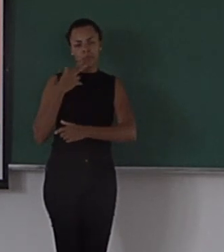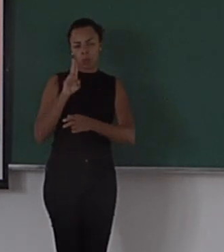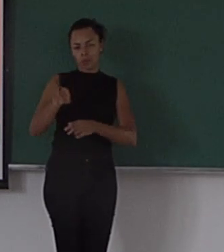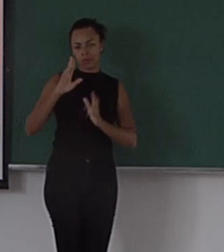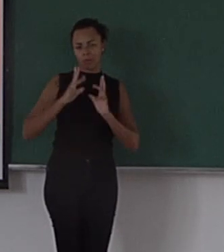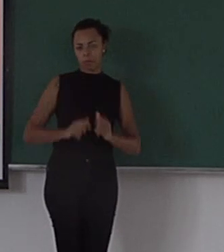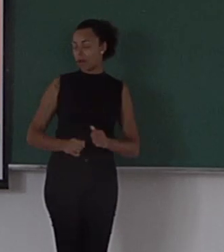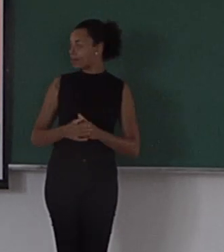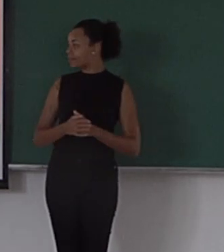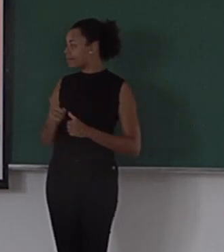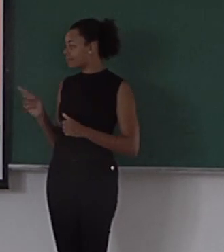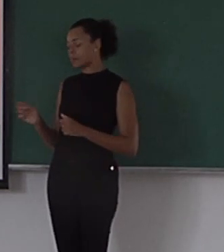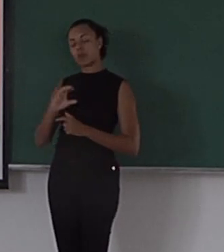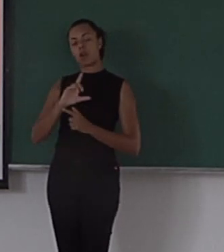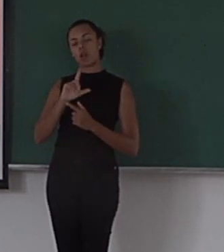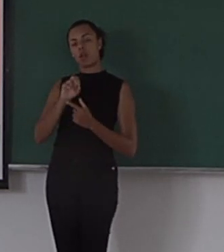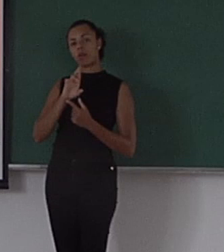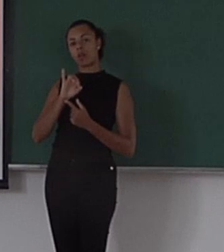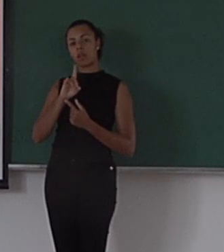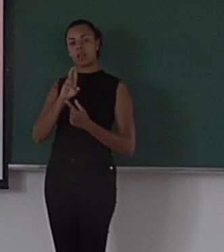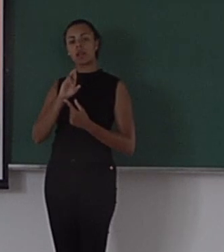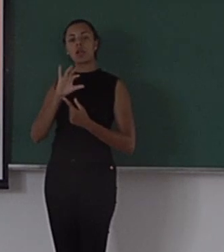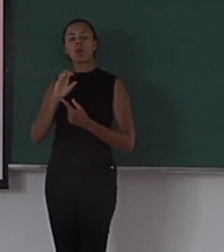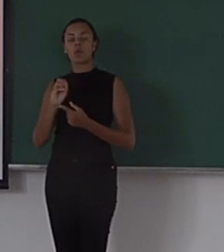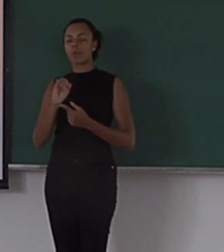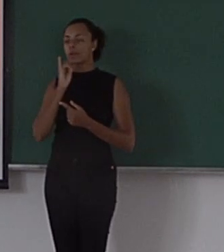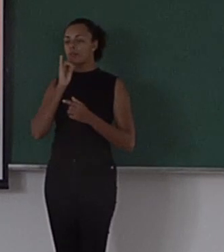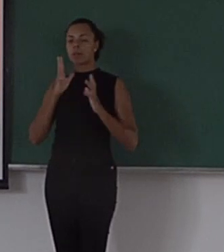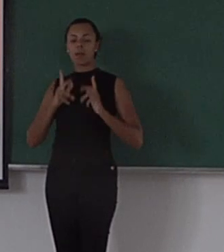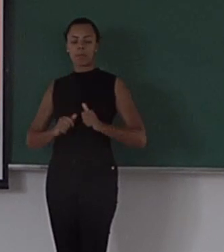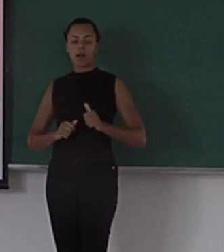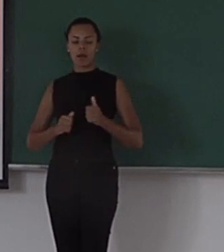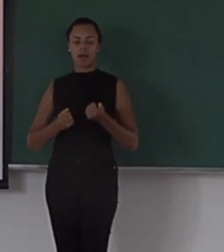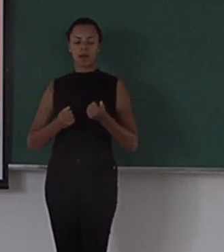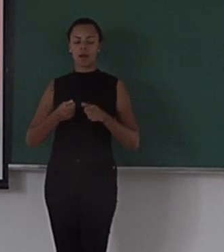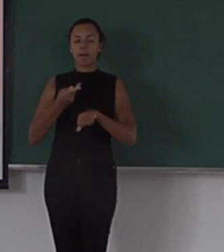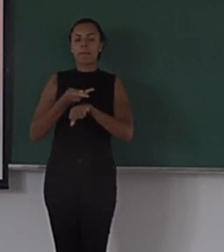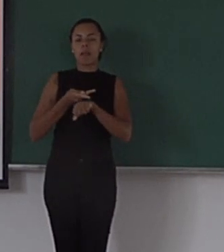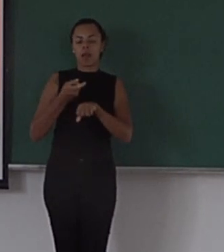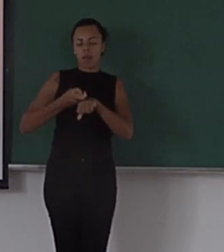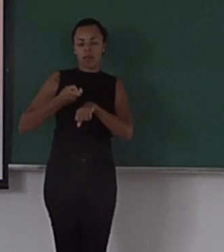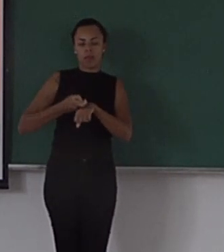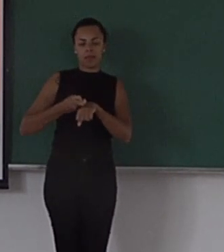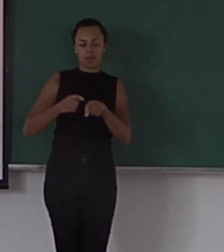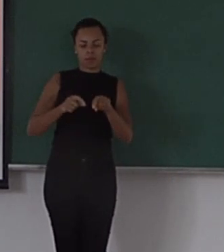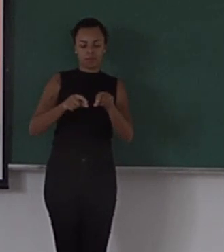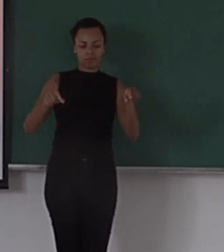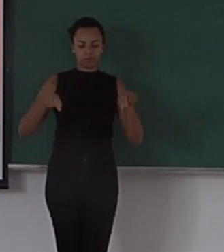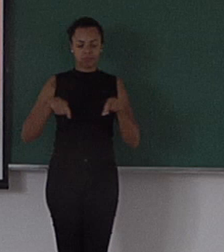sulfúrico. O ácido clorídrico, né, para poder fazer a limpeza daquelas pedras de piscina, em torno da piscina.